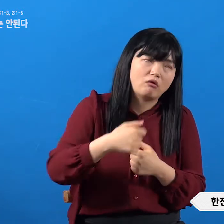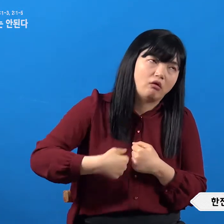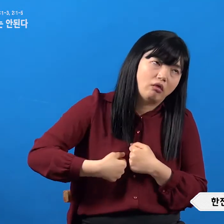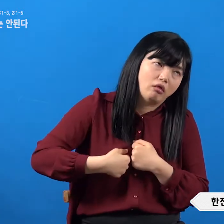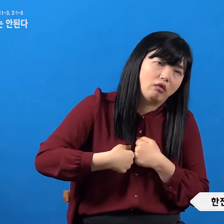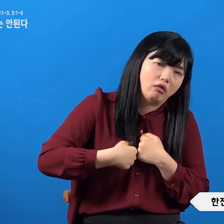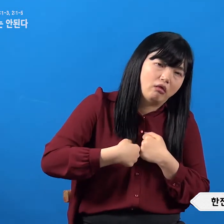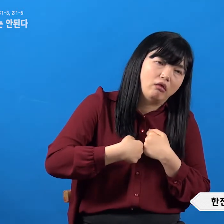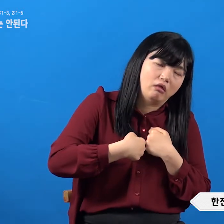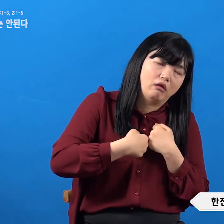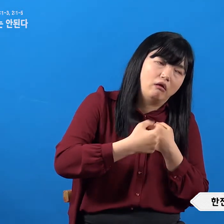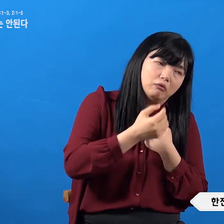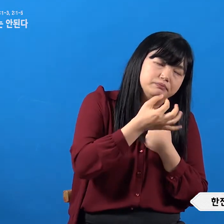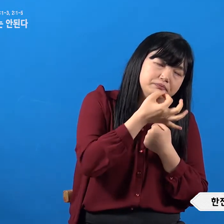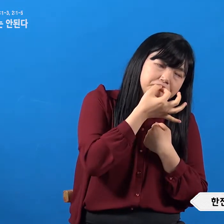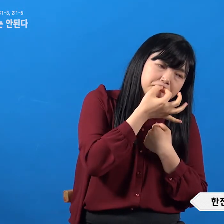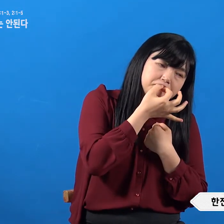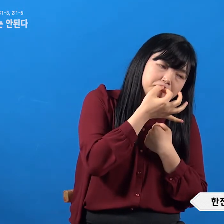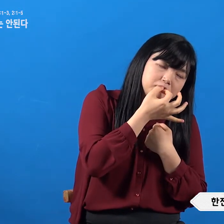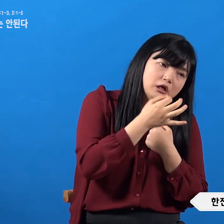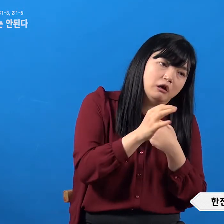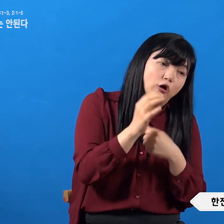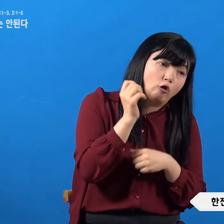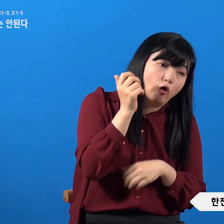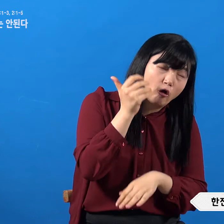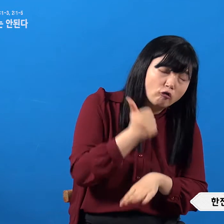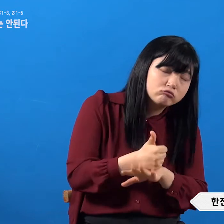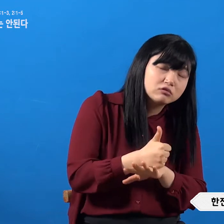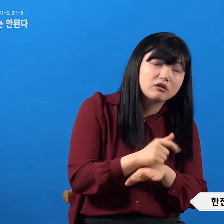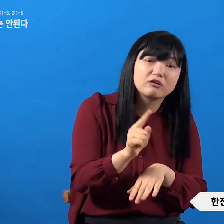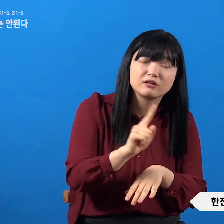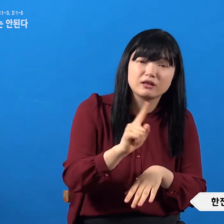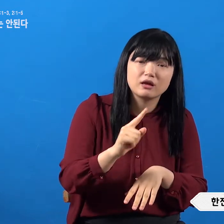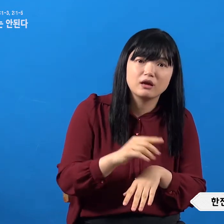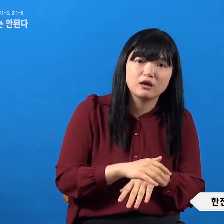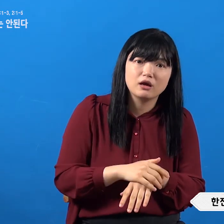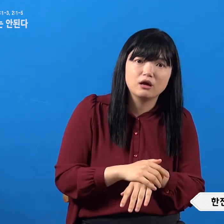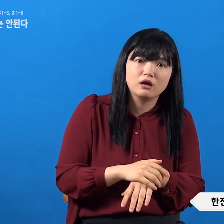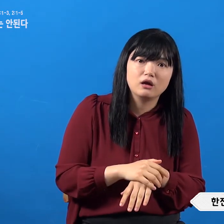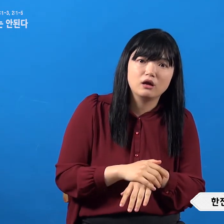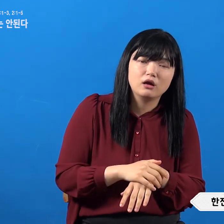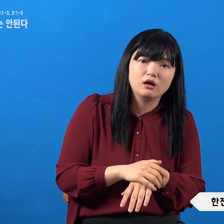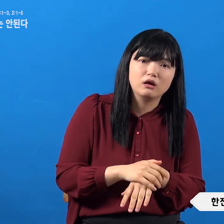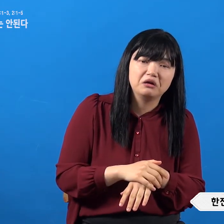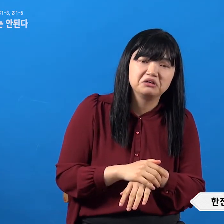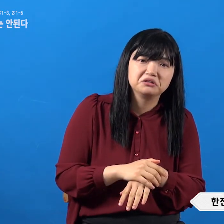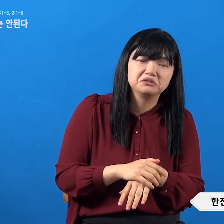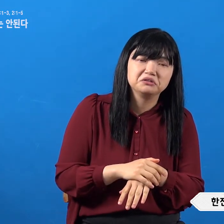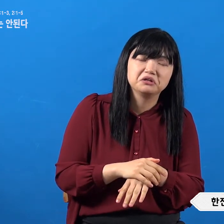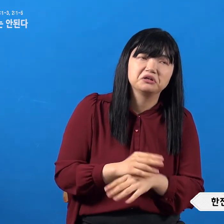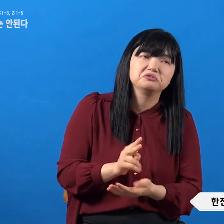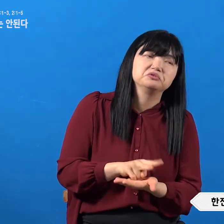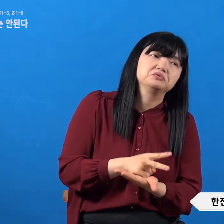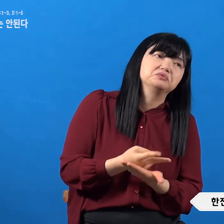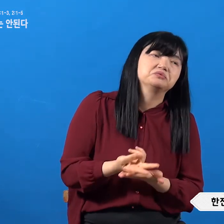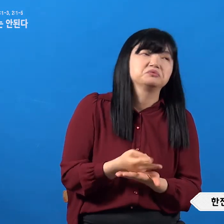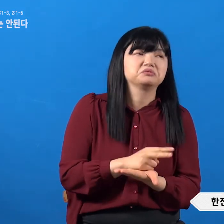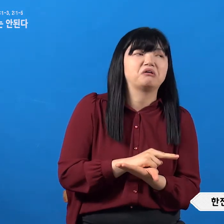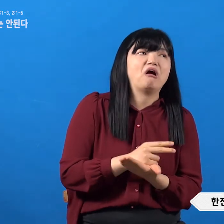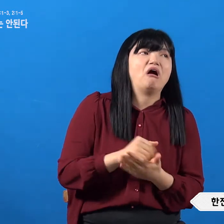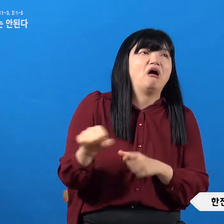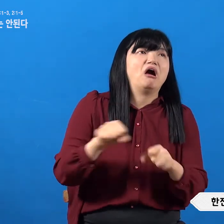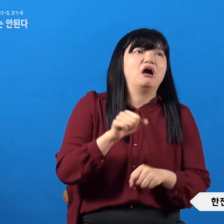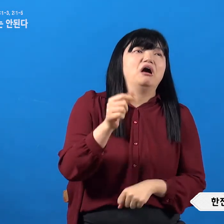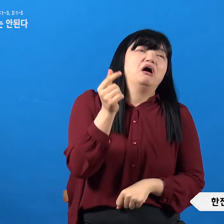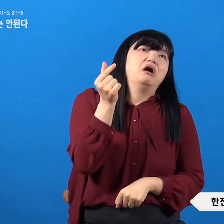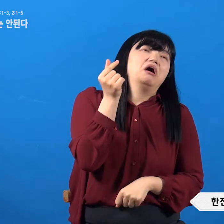두 번 게으름의 욕구에 마음을 두면 그 다음에는 그냥 소파에서 뒹굴뒹굴 아무것도 하기